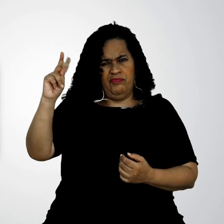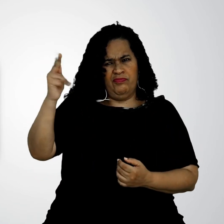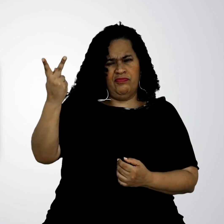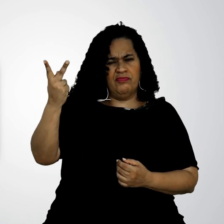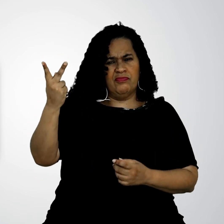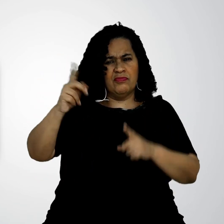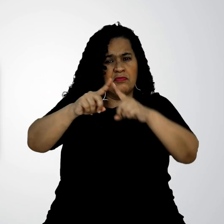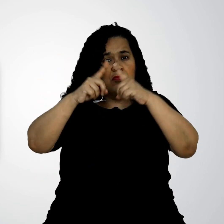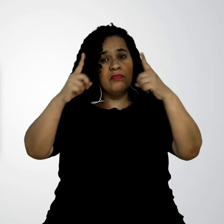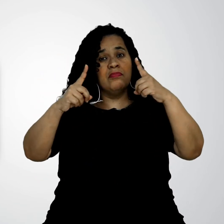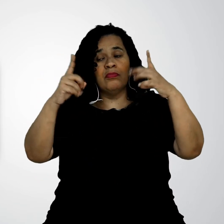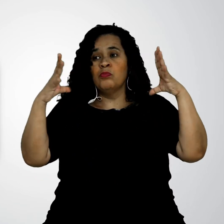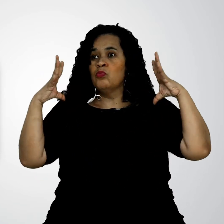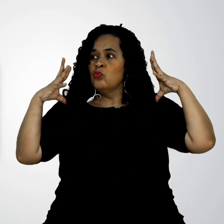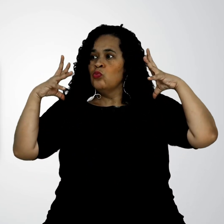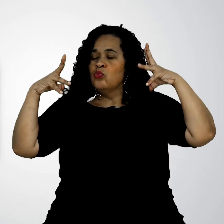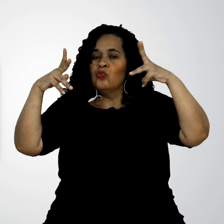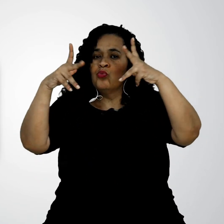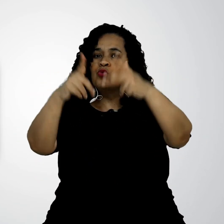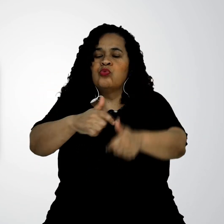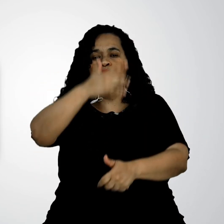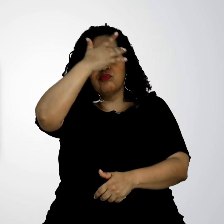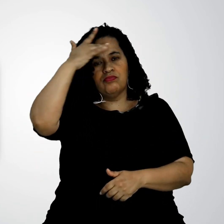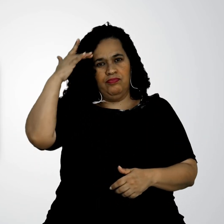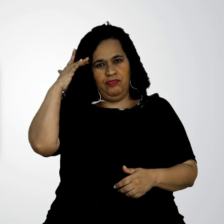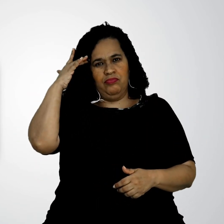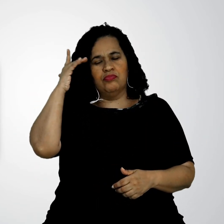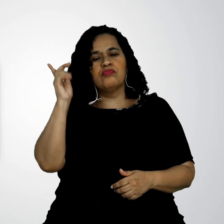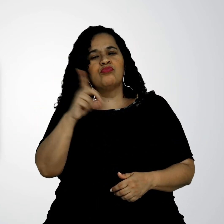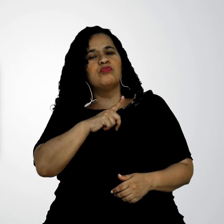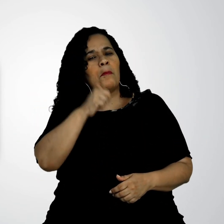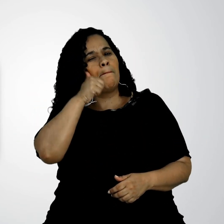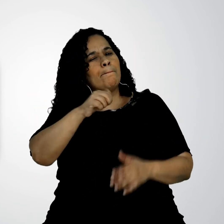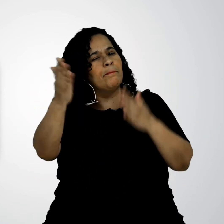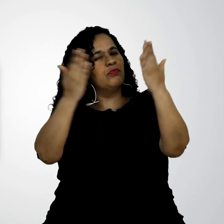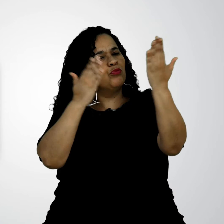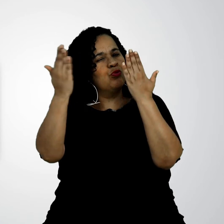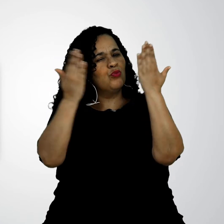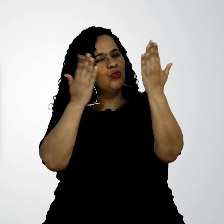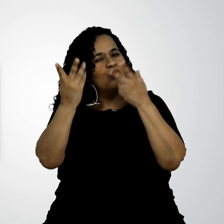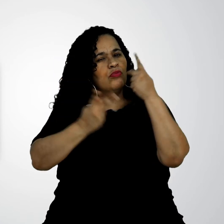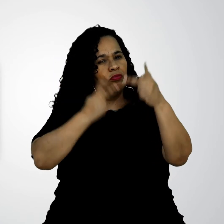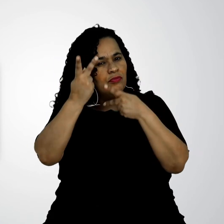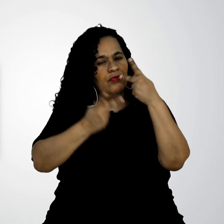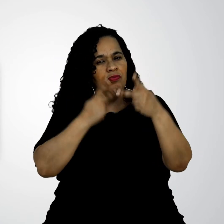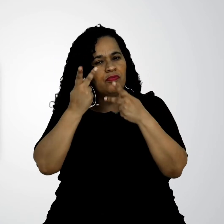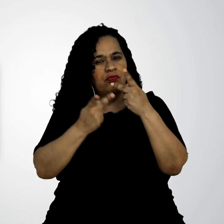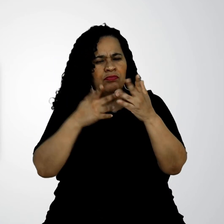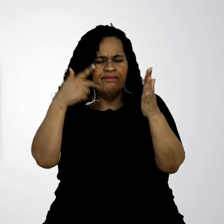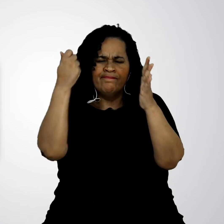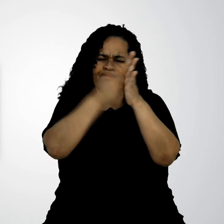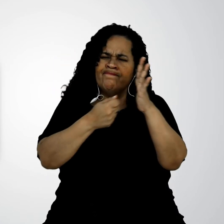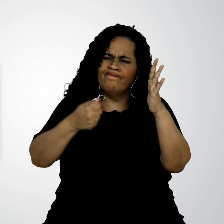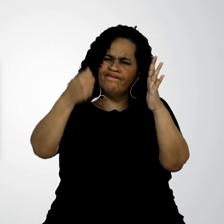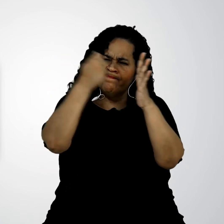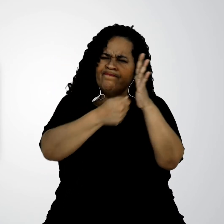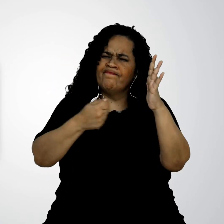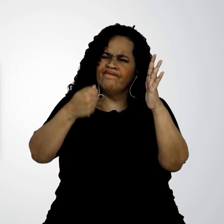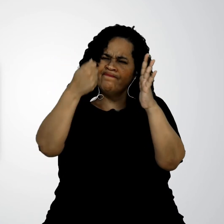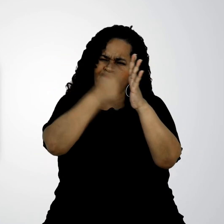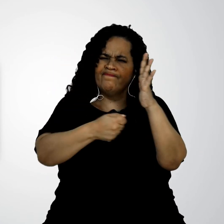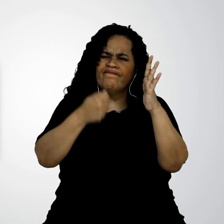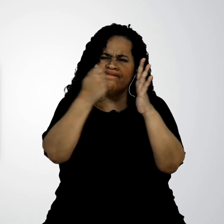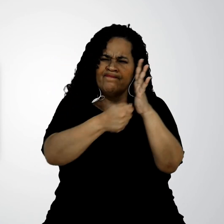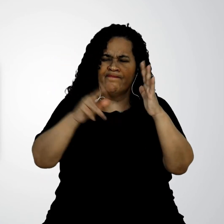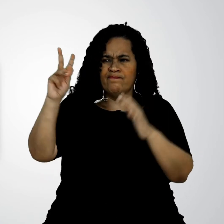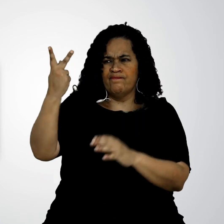uma reorganização. Eu estava ouvindo uma psicóloga falando a respeito disso, ela falando assim, a gente luta para livrar o homossexual da homossexualidade,